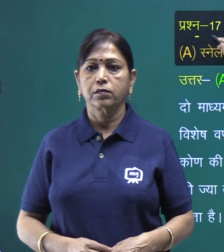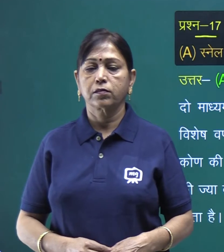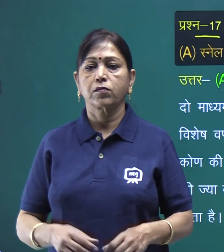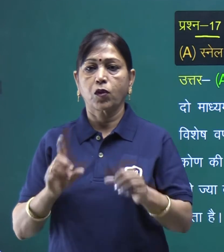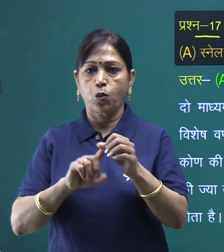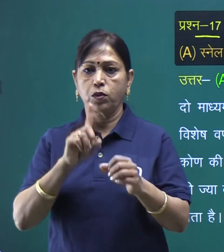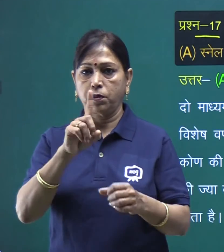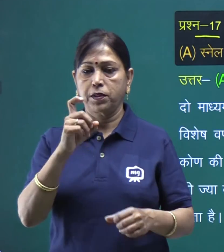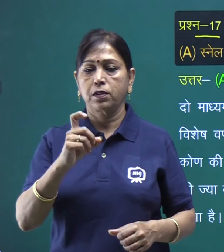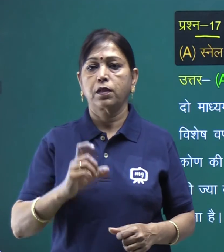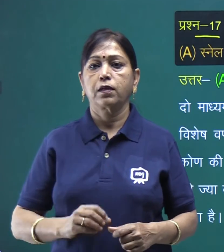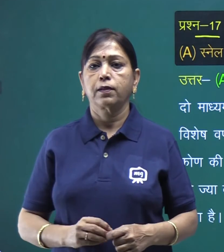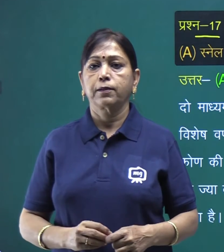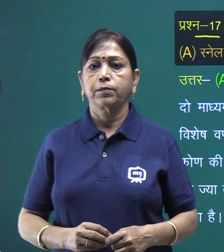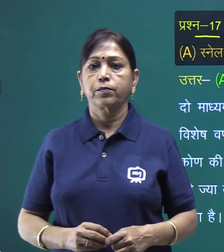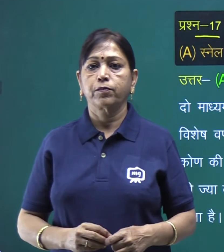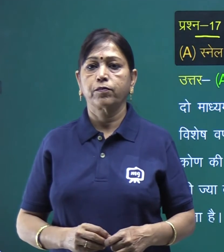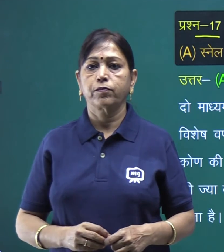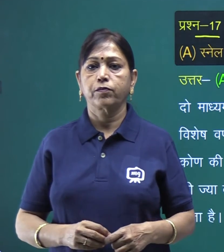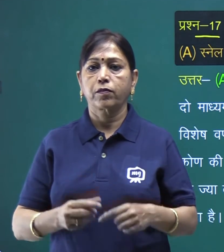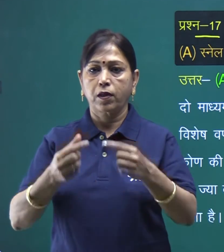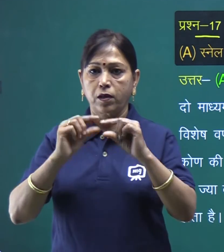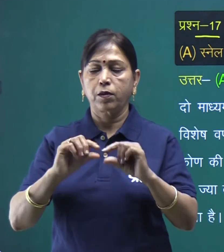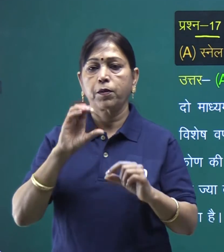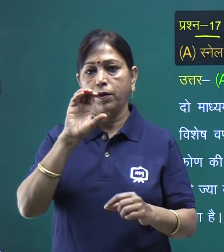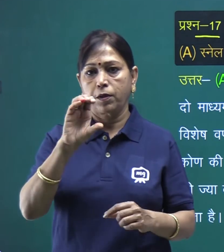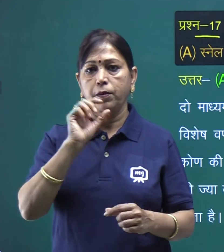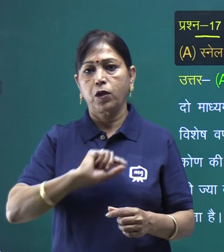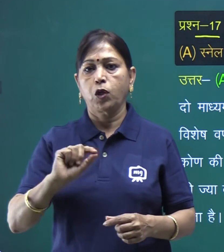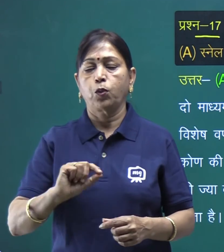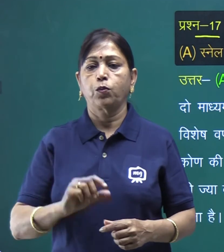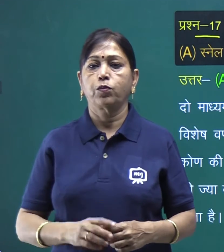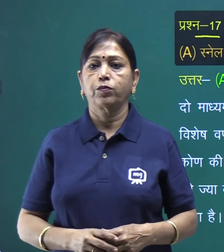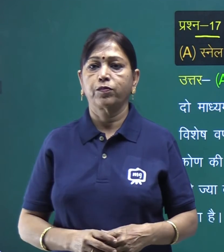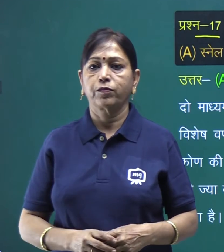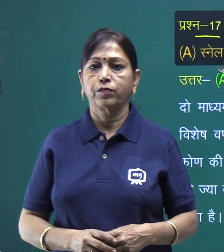प्रश्न 17, निम्न पर टिप्पणी लिखो।